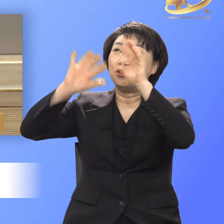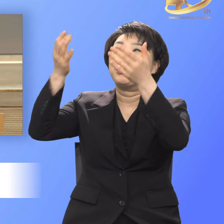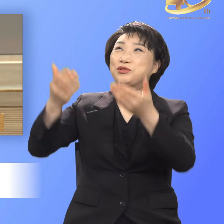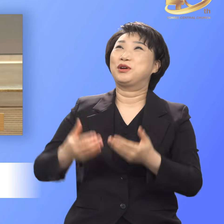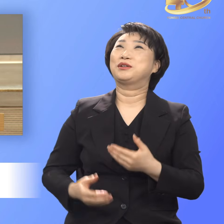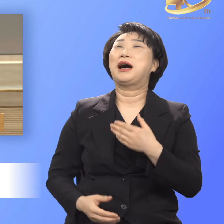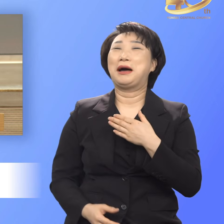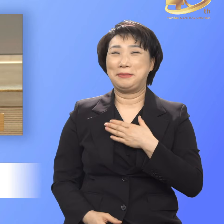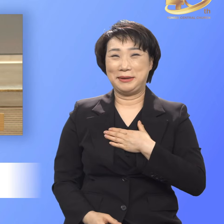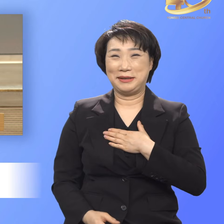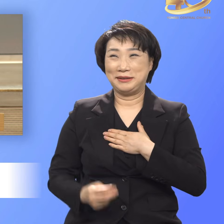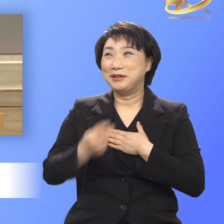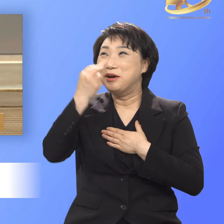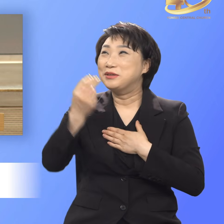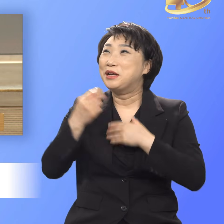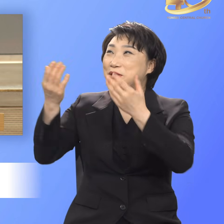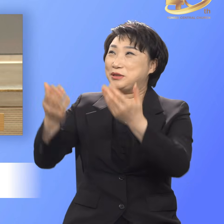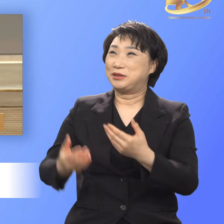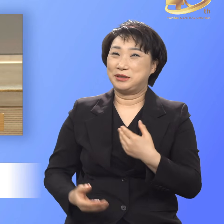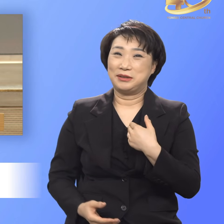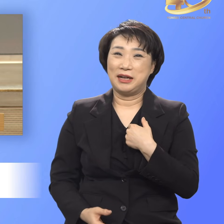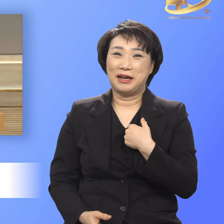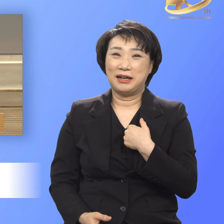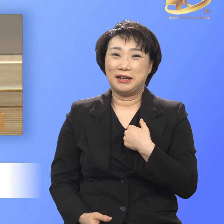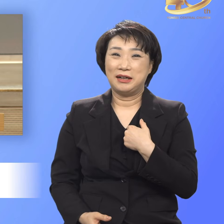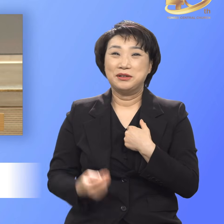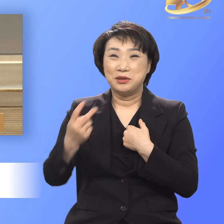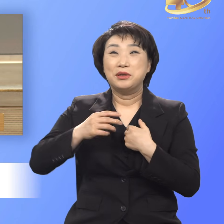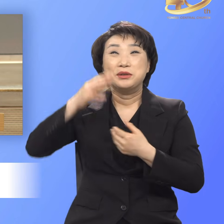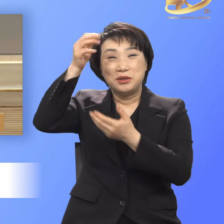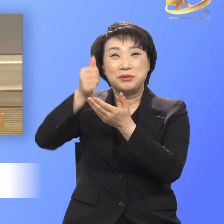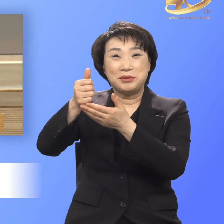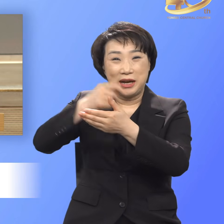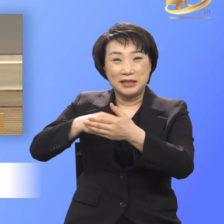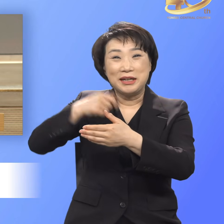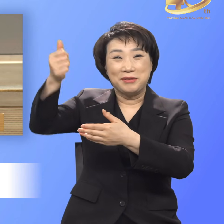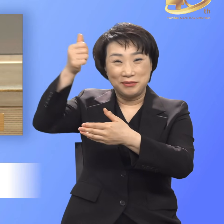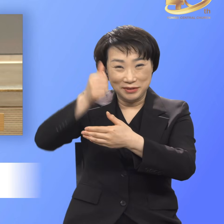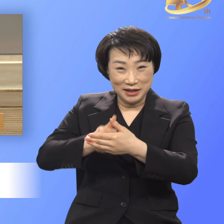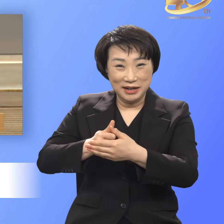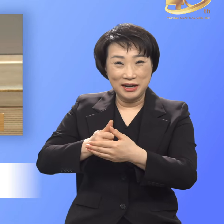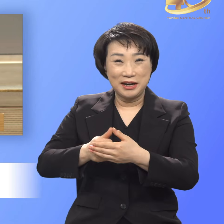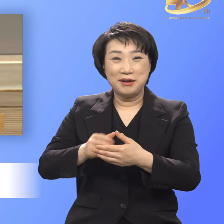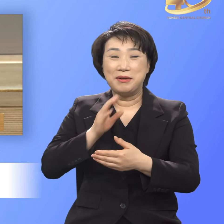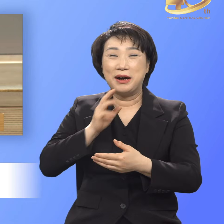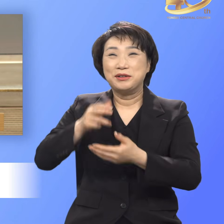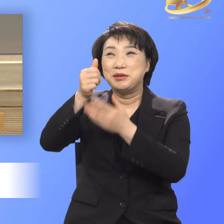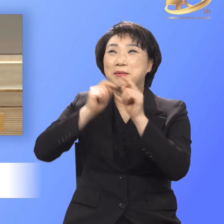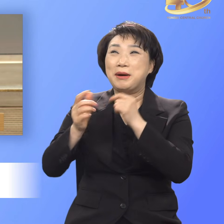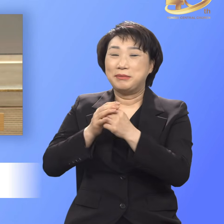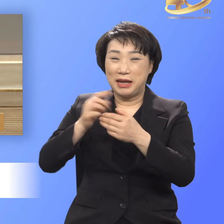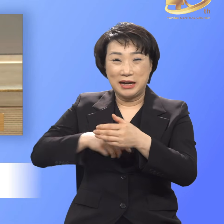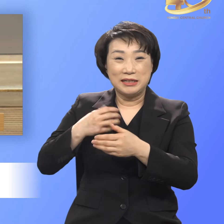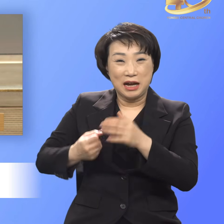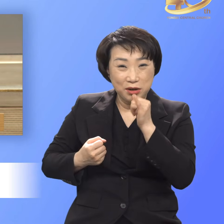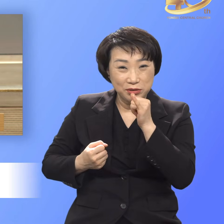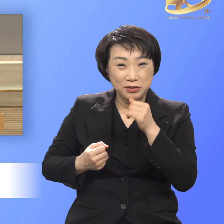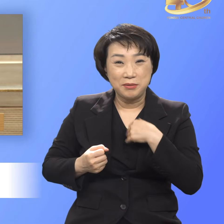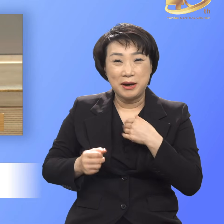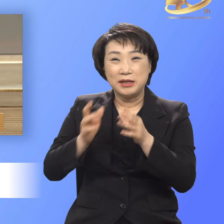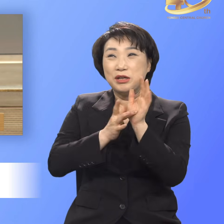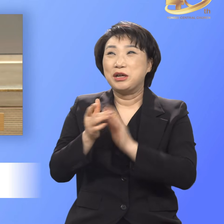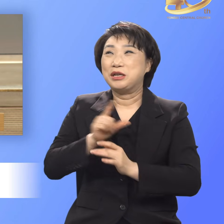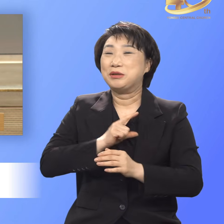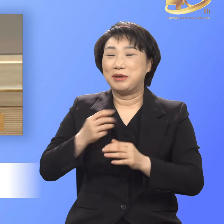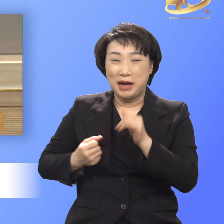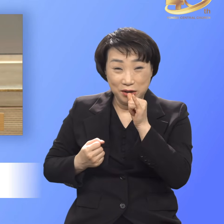천국도 주셨어. 영생도 주셨어. 그리고 성령도 내 안에 계셔. 그의 말씀도 내 안에 계셔. 그의